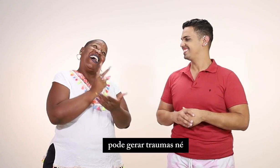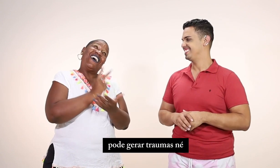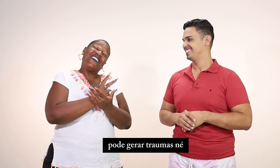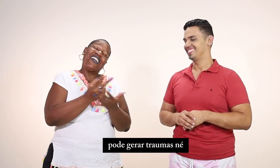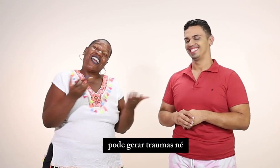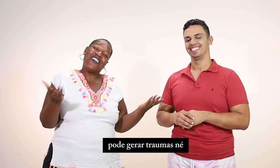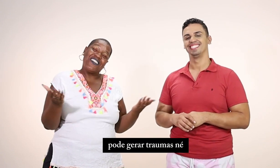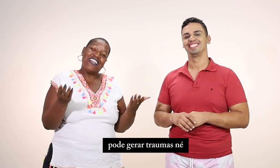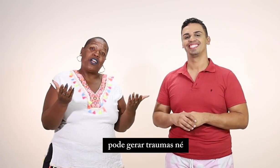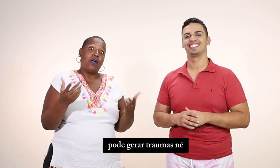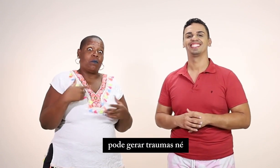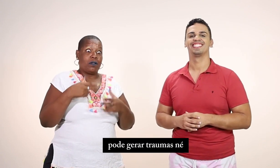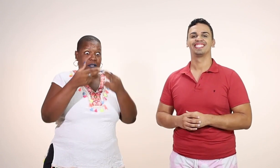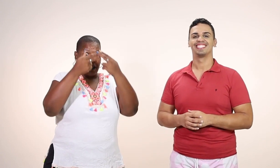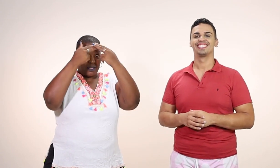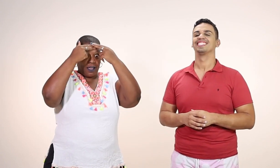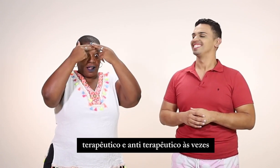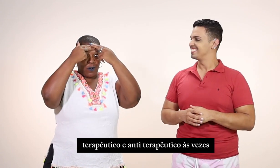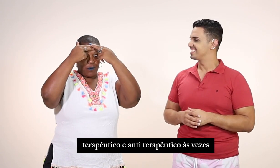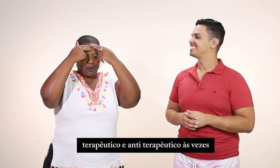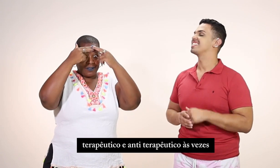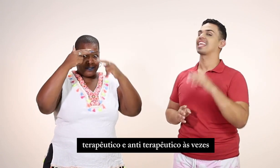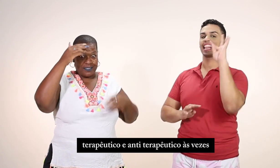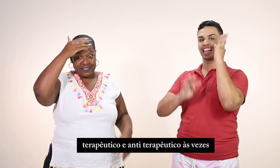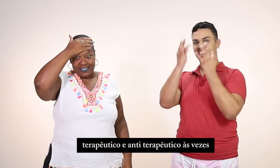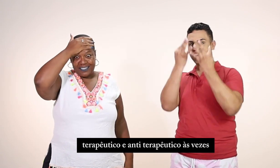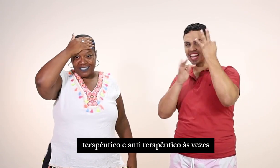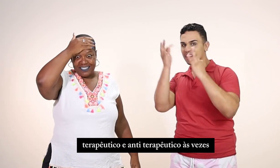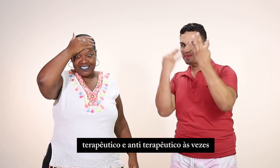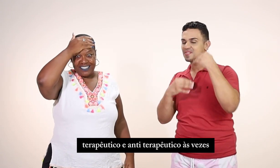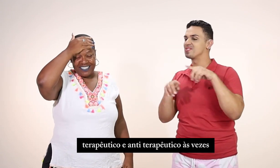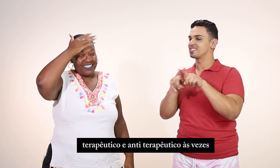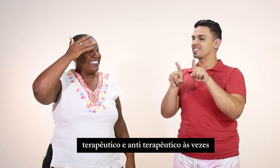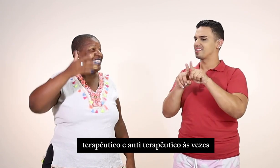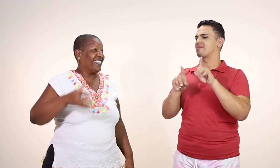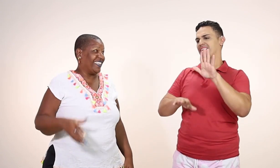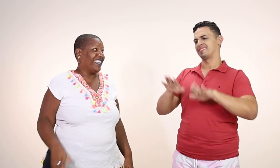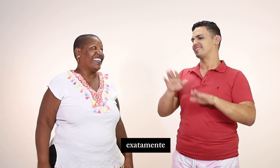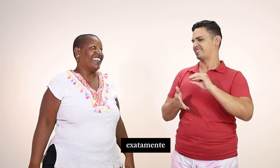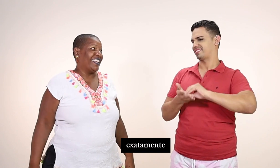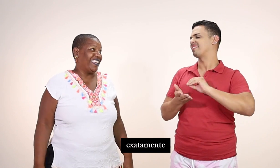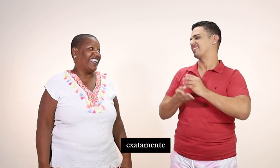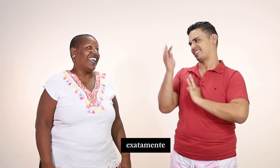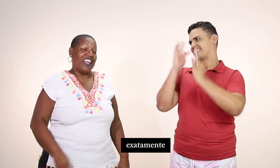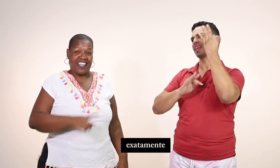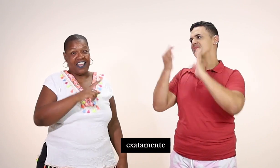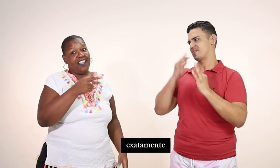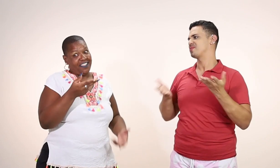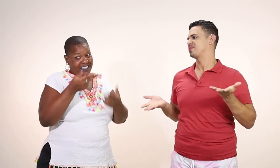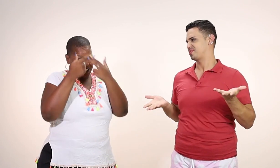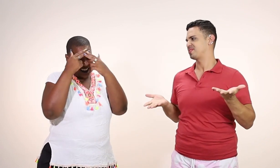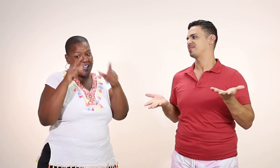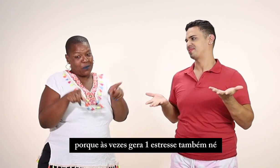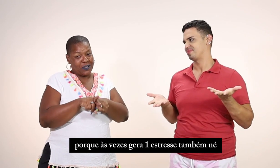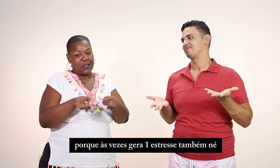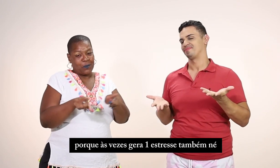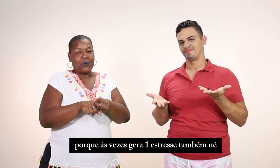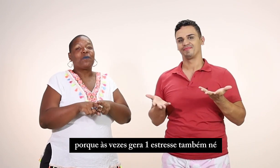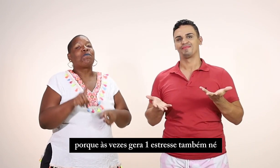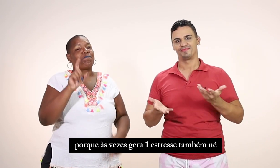pode gerar traumas, né? É terapêutico e antiterapêutico às vezes também. Exatamente. Porque às vezes gera